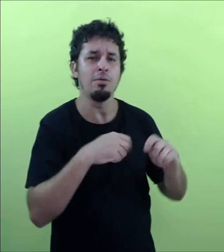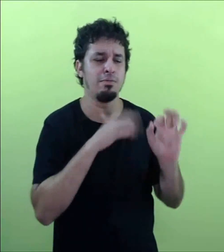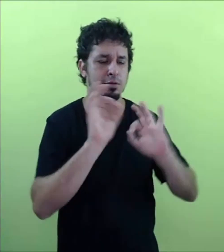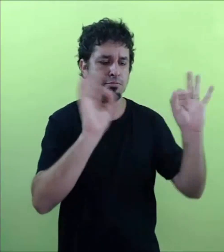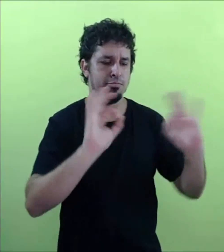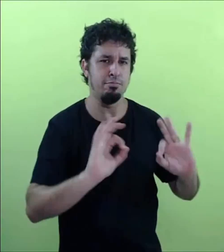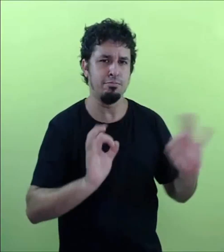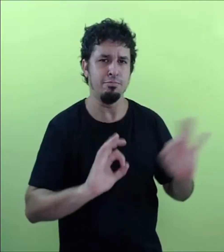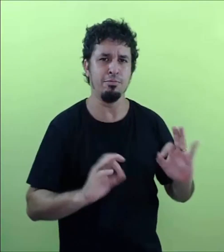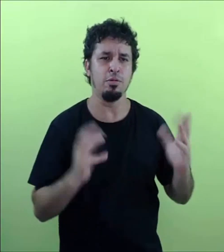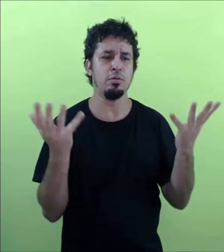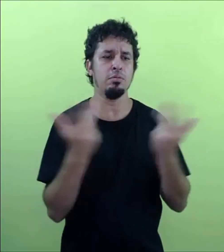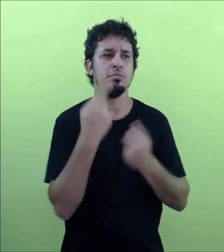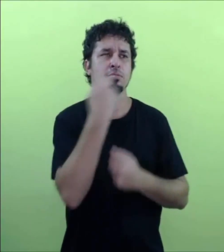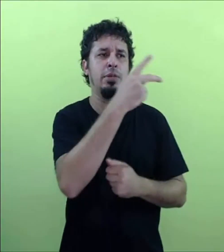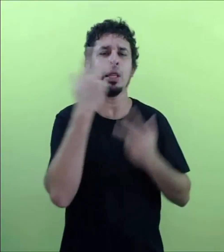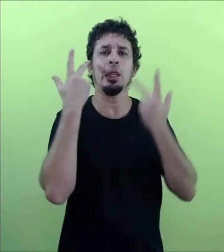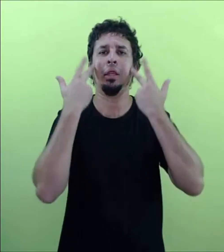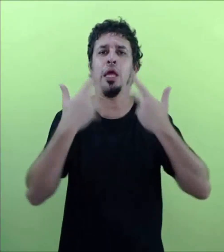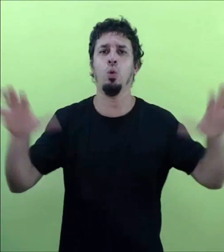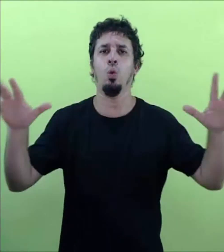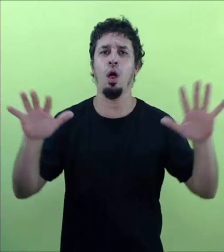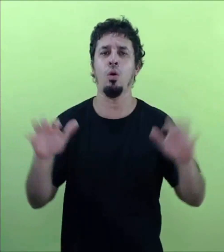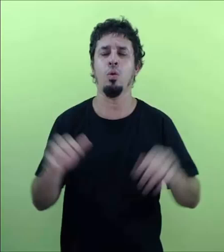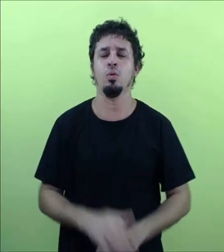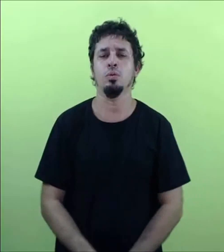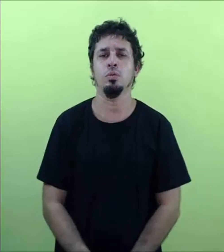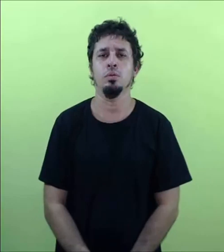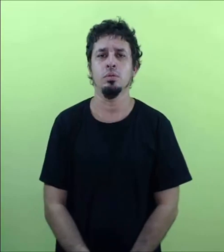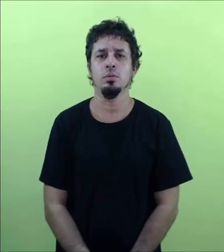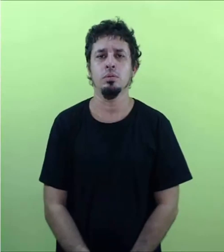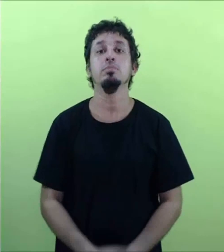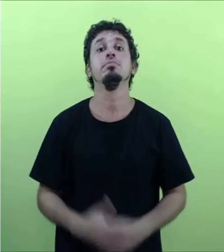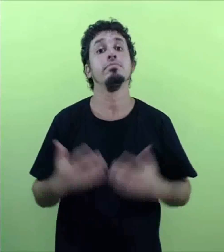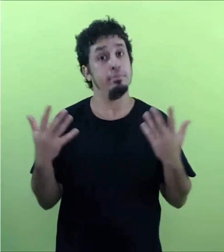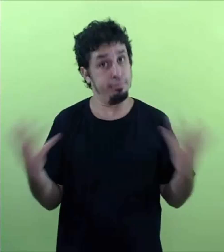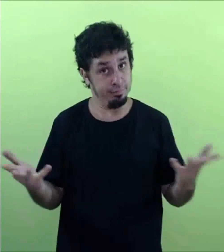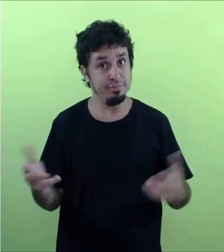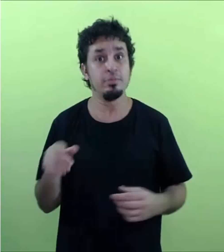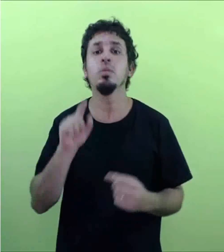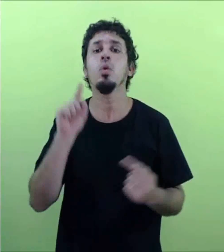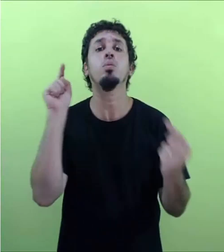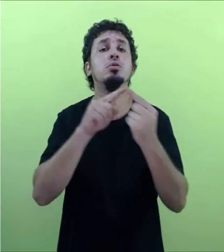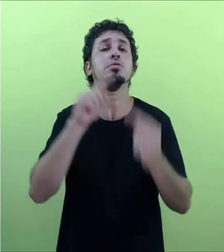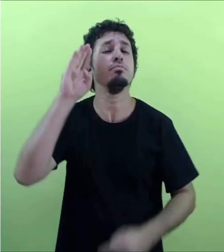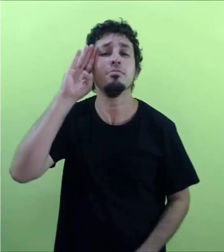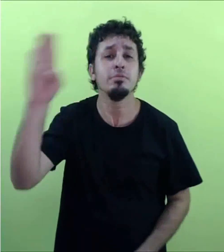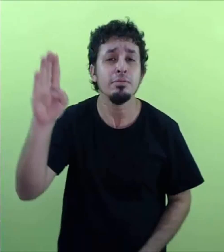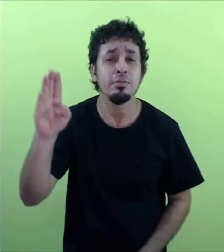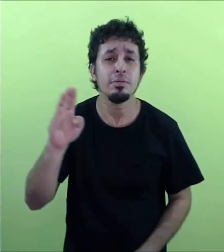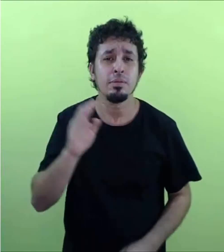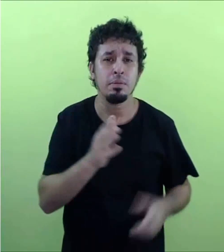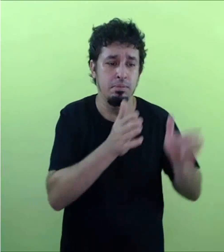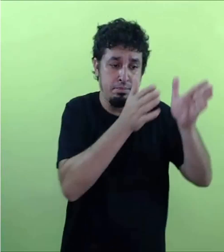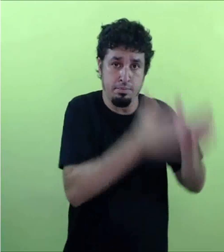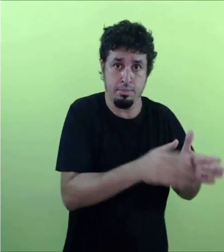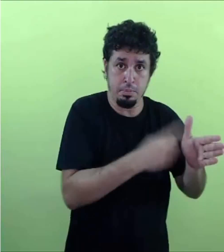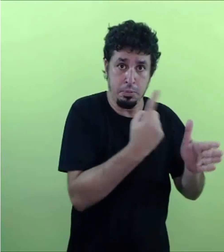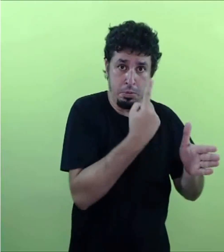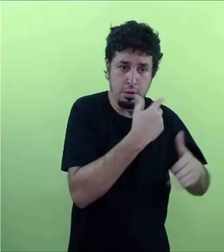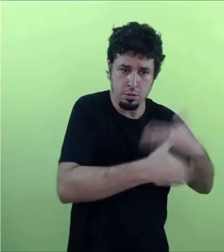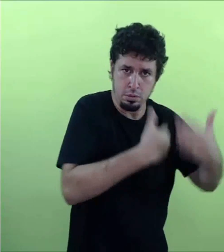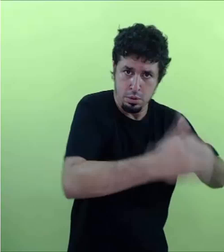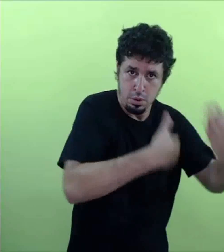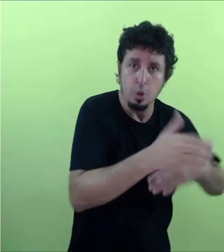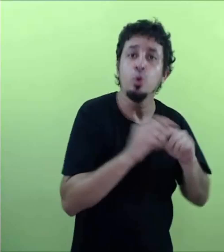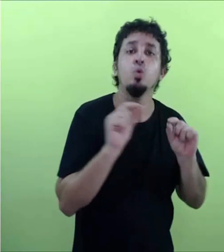termos de forma natural e fluente no texto de chegada. Assim, os objetivos principais da